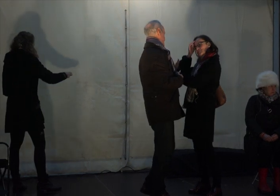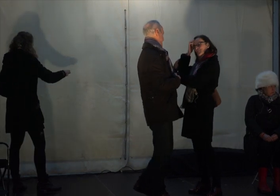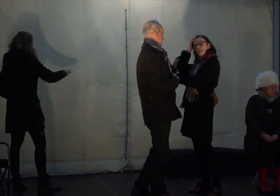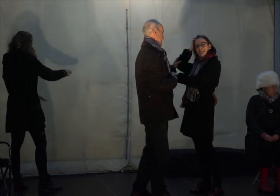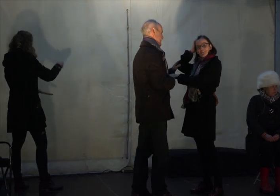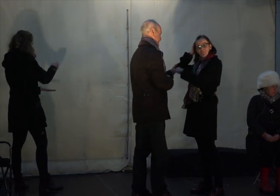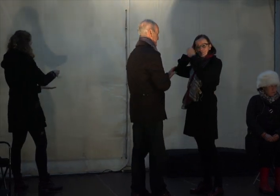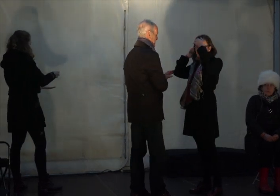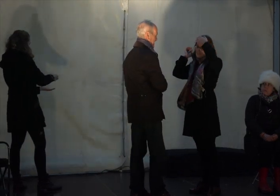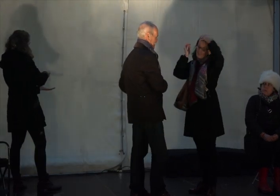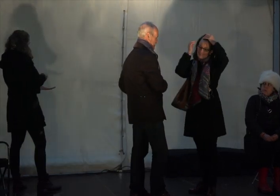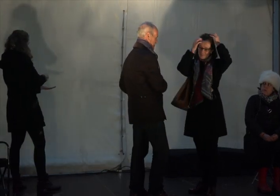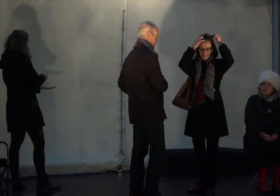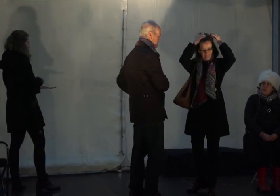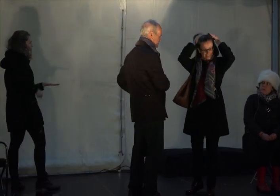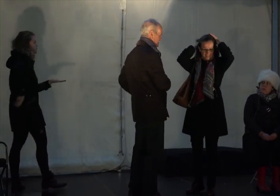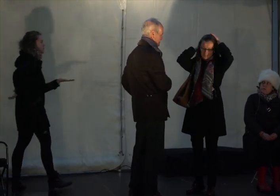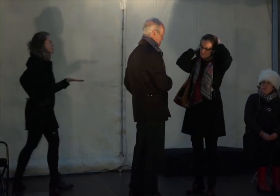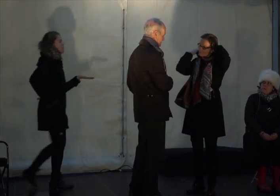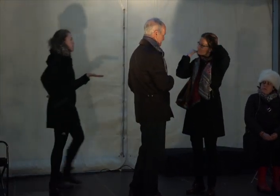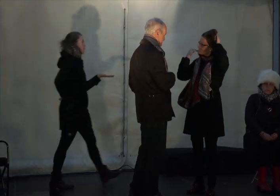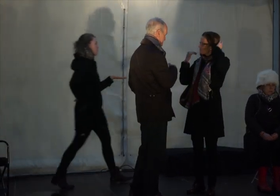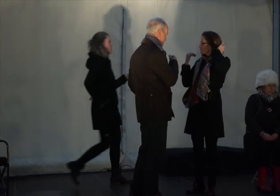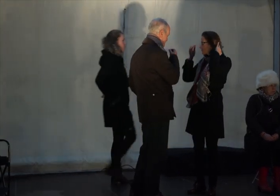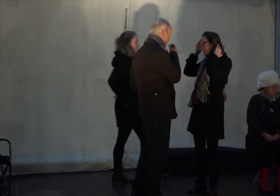¿Sí? Yo me arreglo. Ah, muy bien.